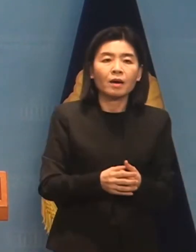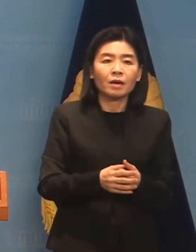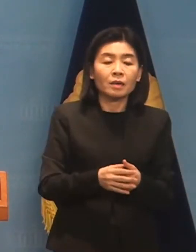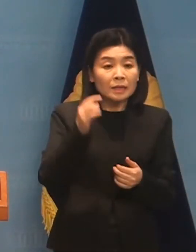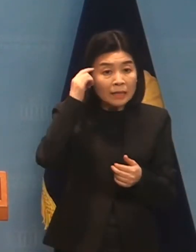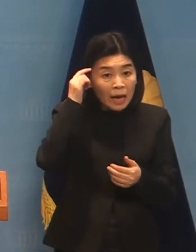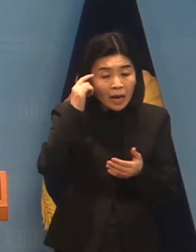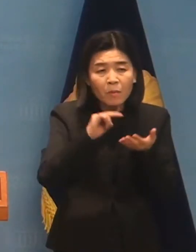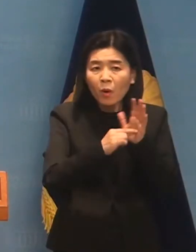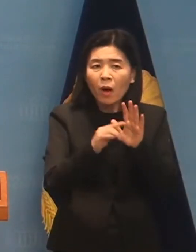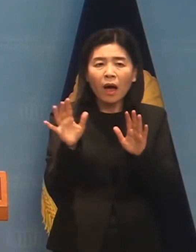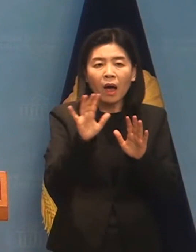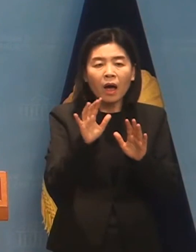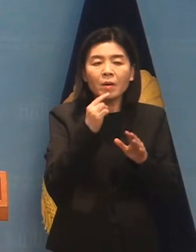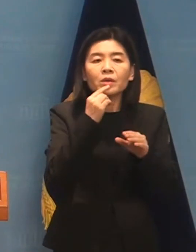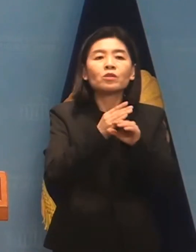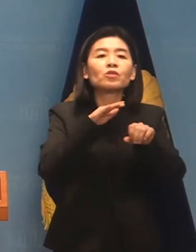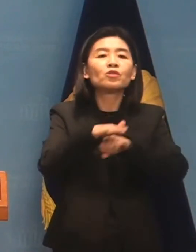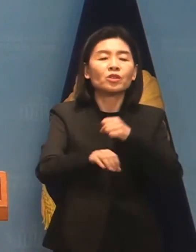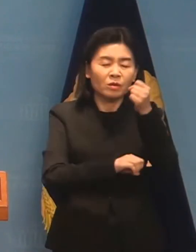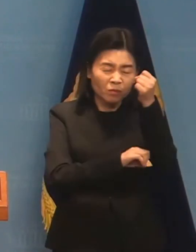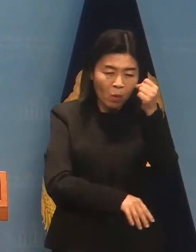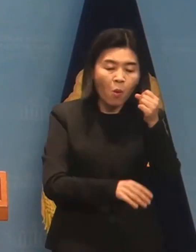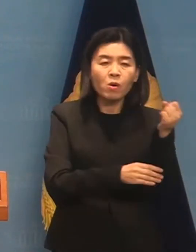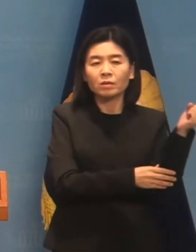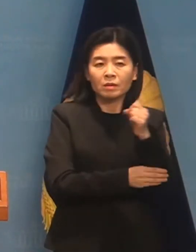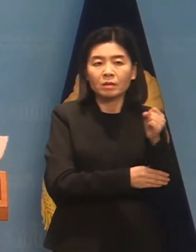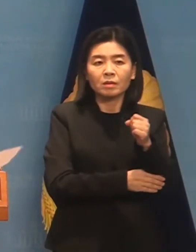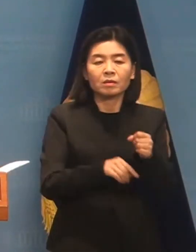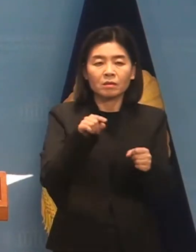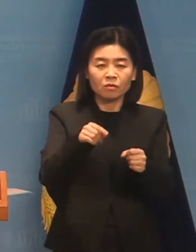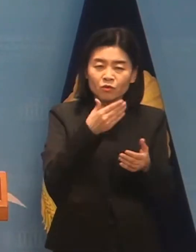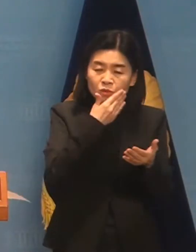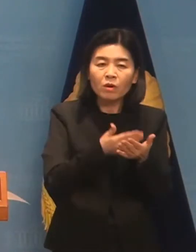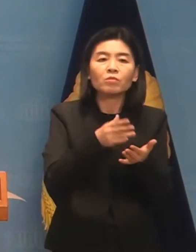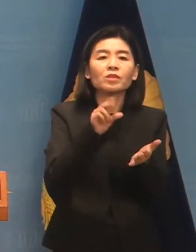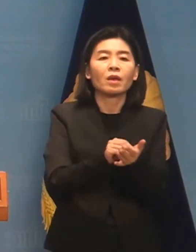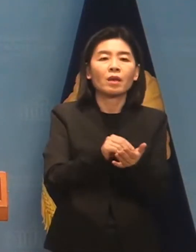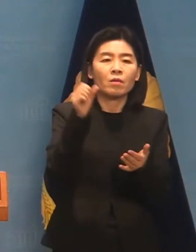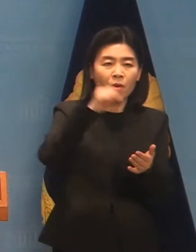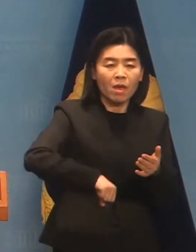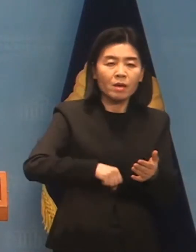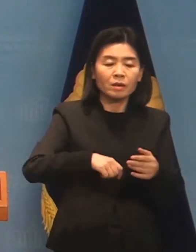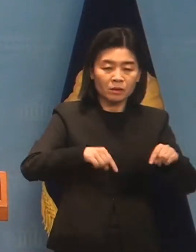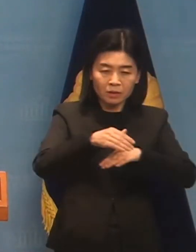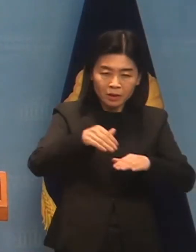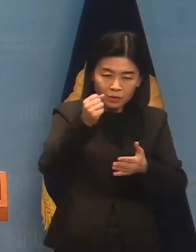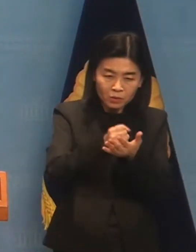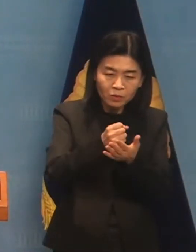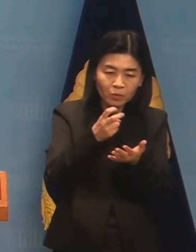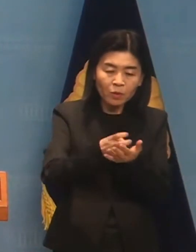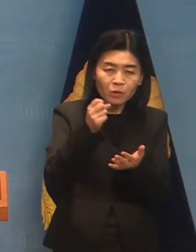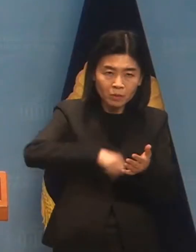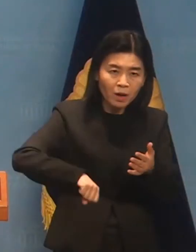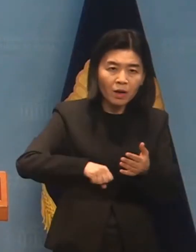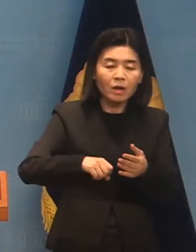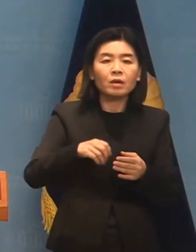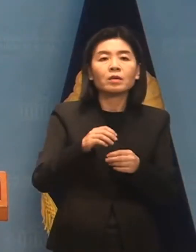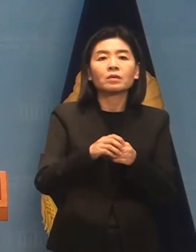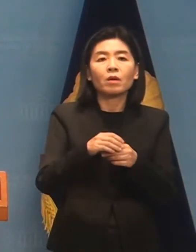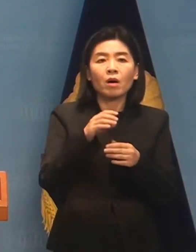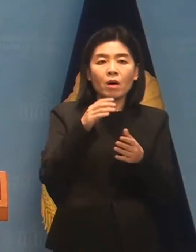의견 표명을 넘어 민주주의 근간을 훼손하는 중대한 위반 행위로 구글 정책 위반 신고와 함께 선관위 공직선거법 위반